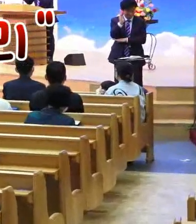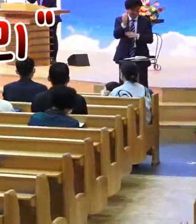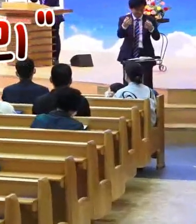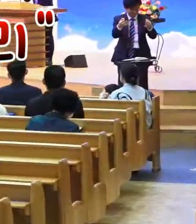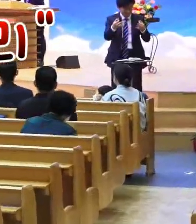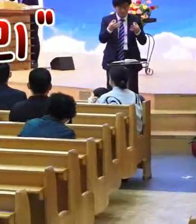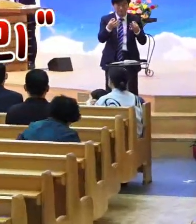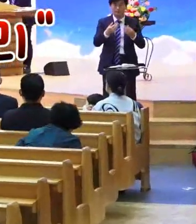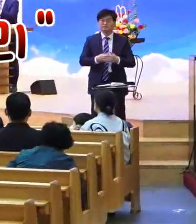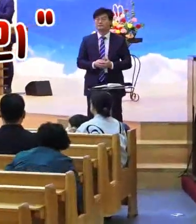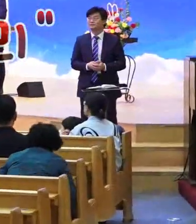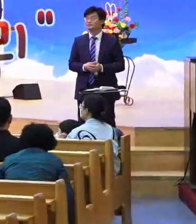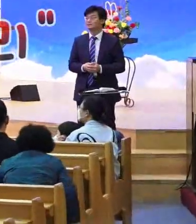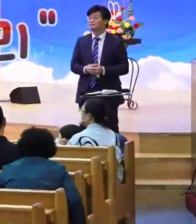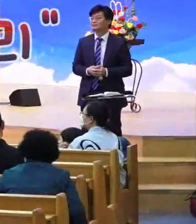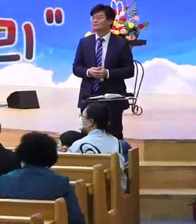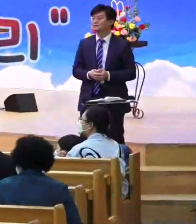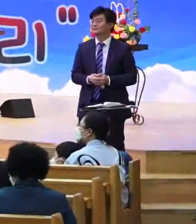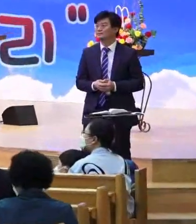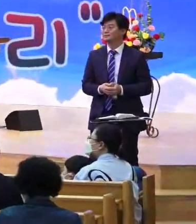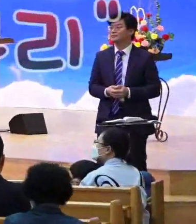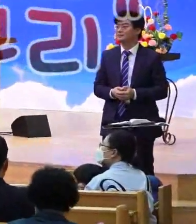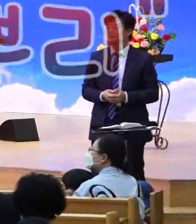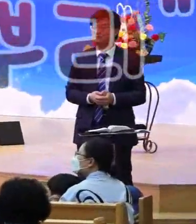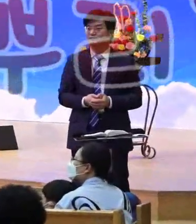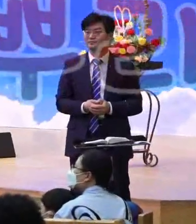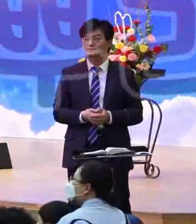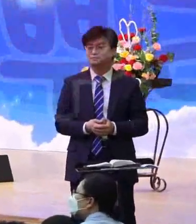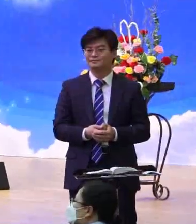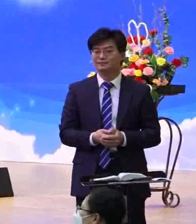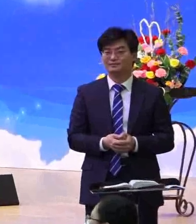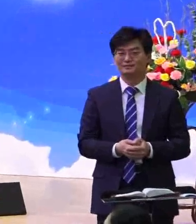네, 볼륨을 좀 올려주세요.